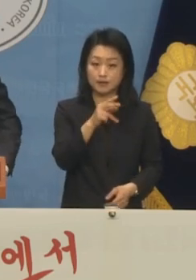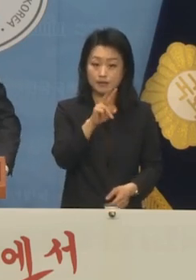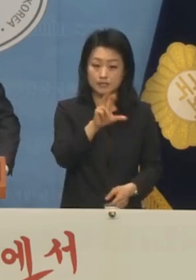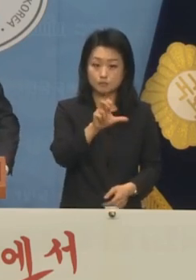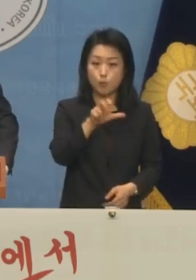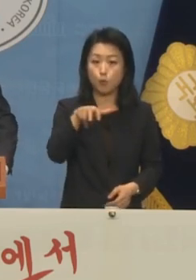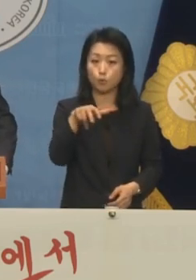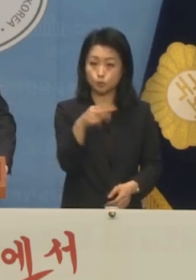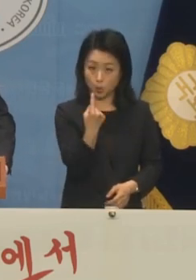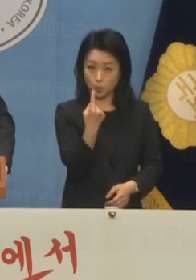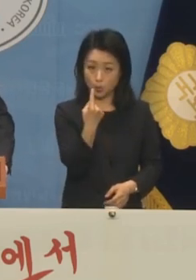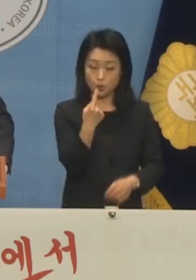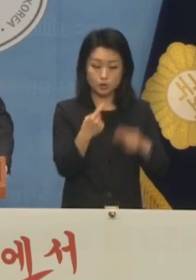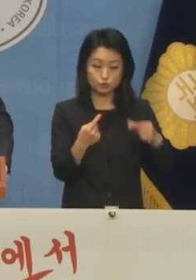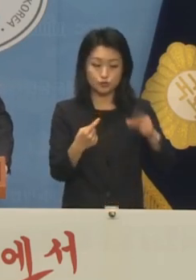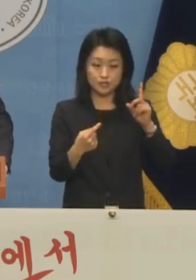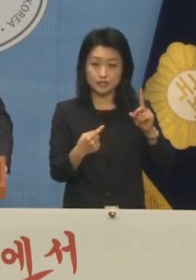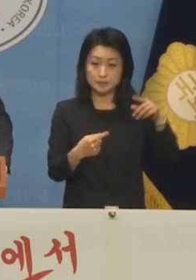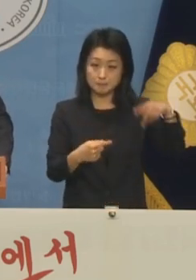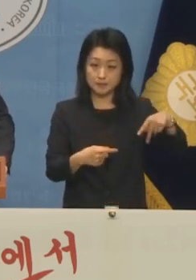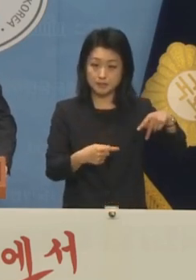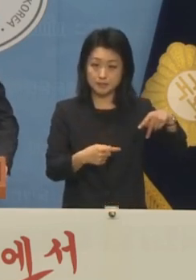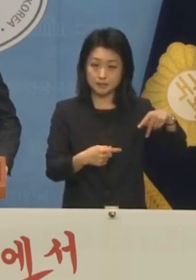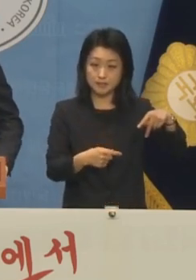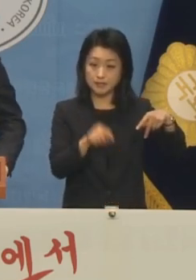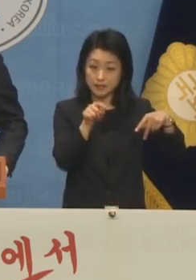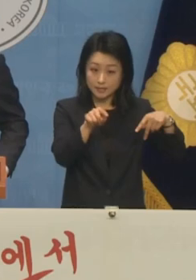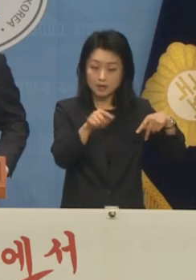1,825조 원, GDP 대비 80.8%입니다.